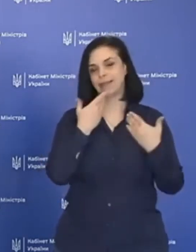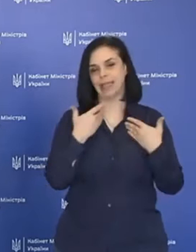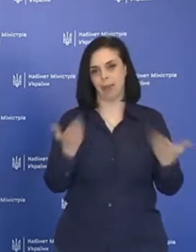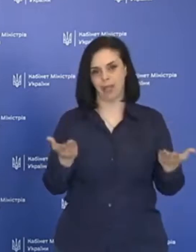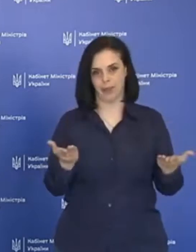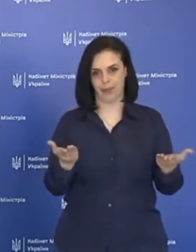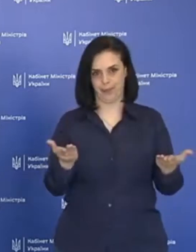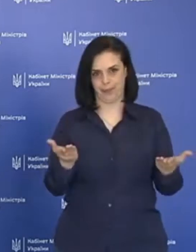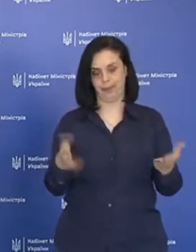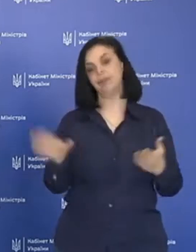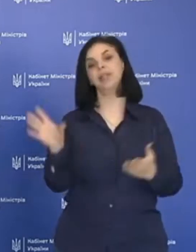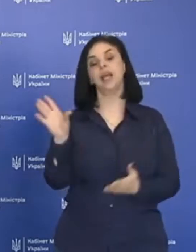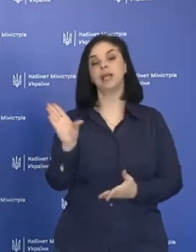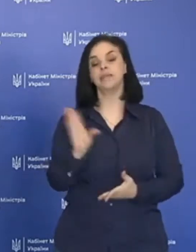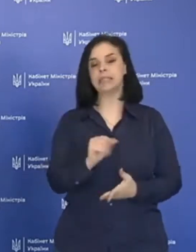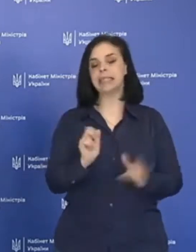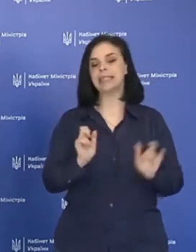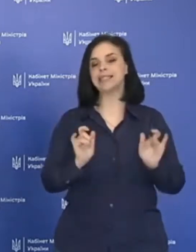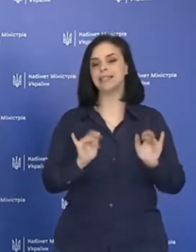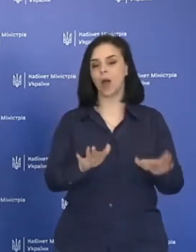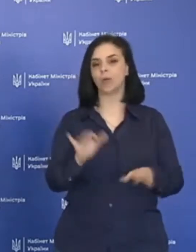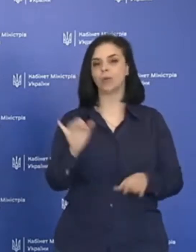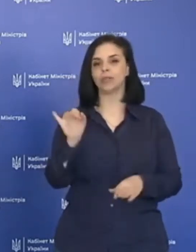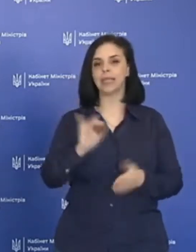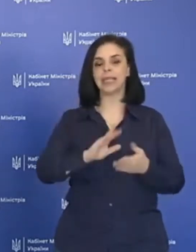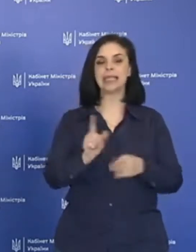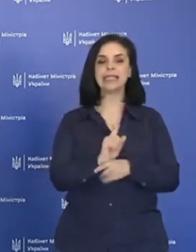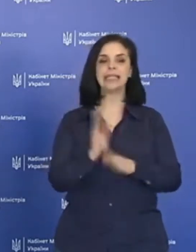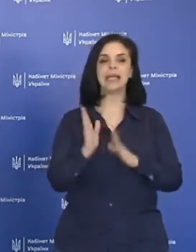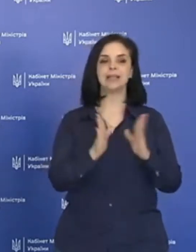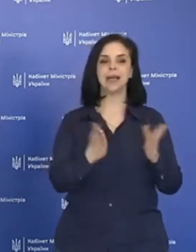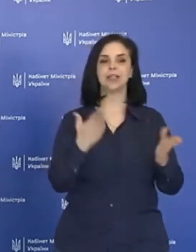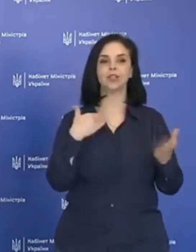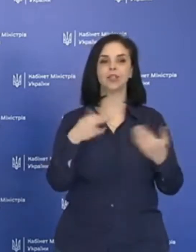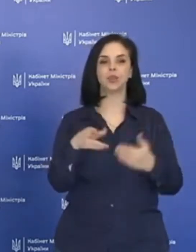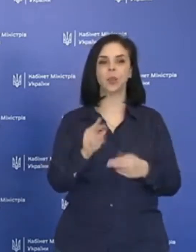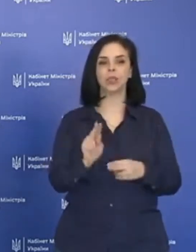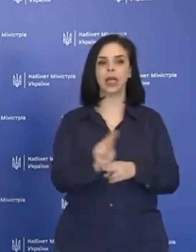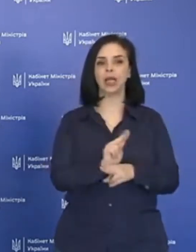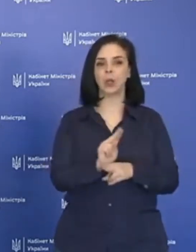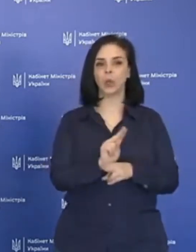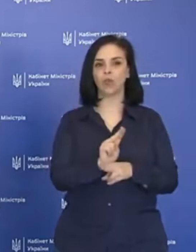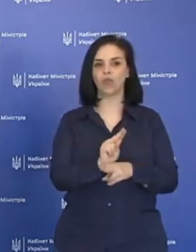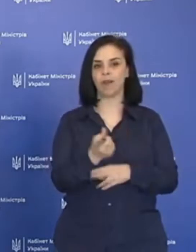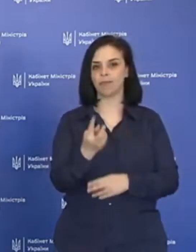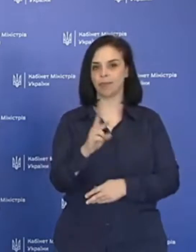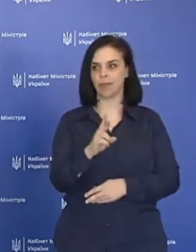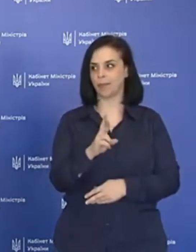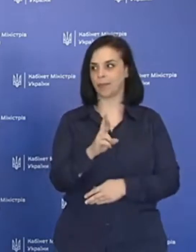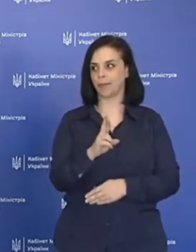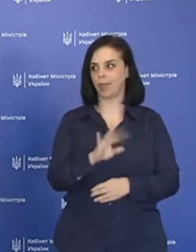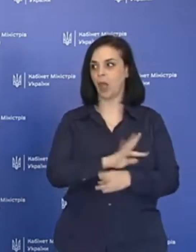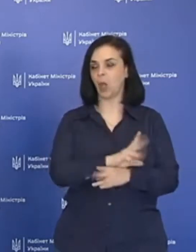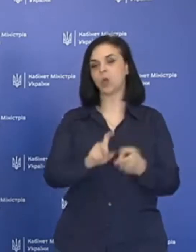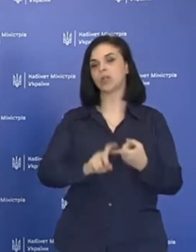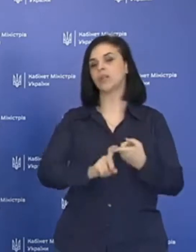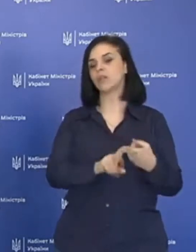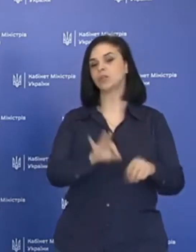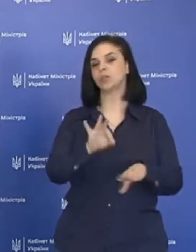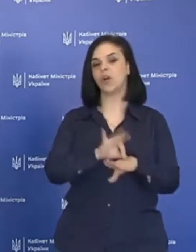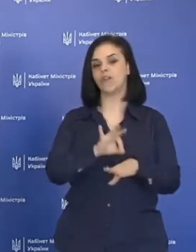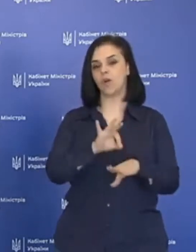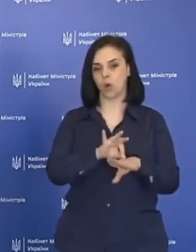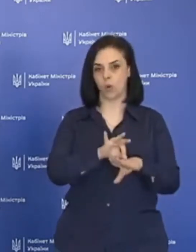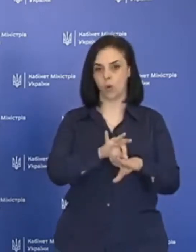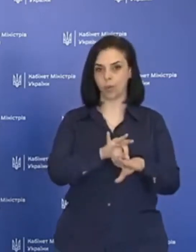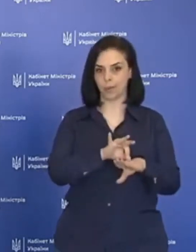немає. Всі заходи і стандарти щодо лікування коронавірусної